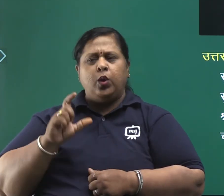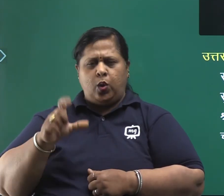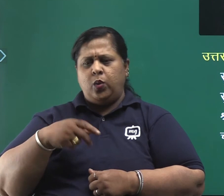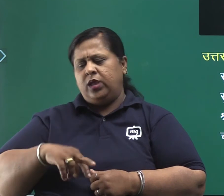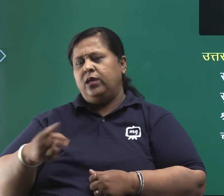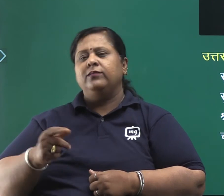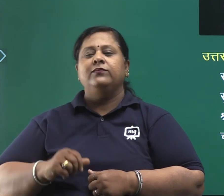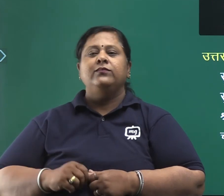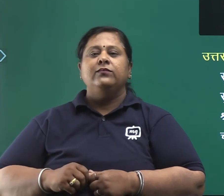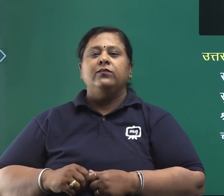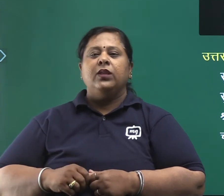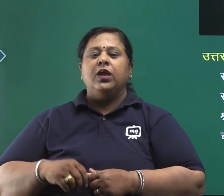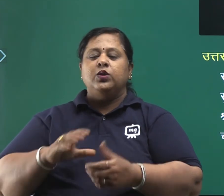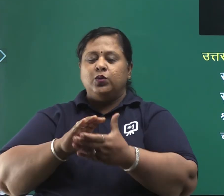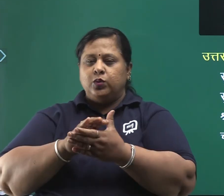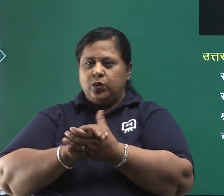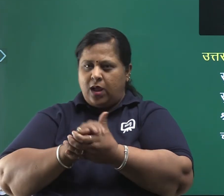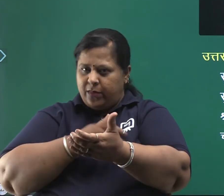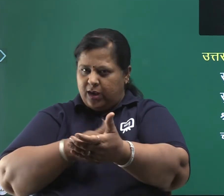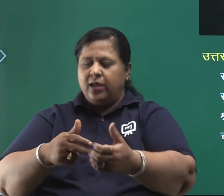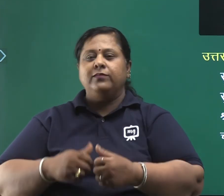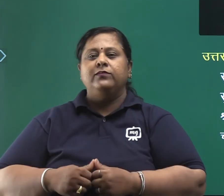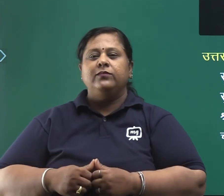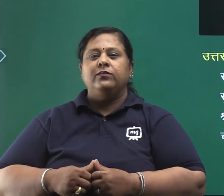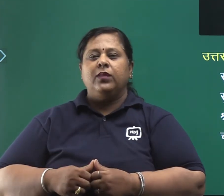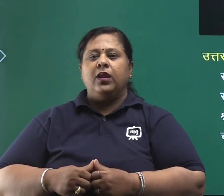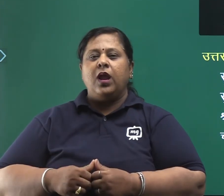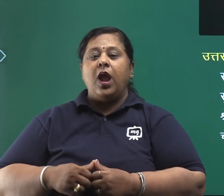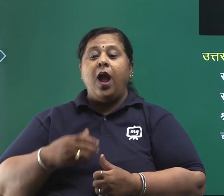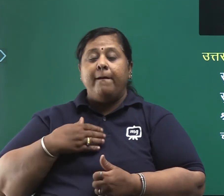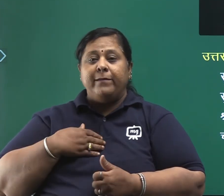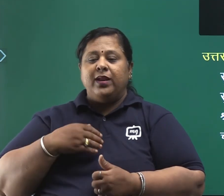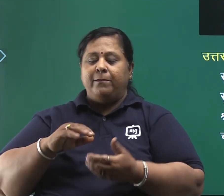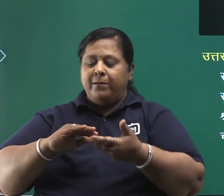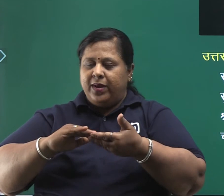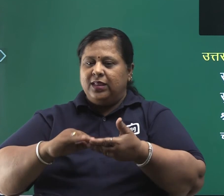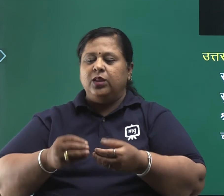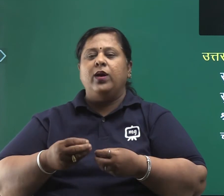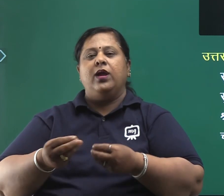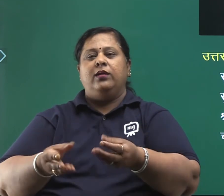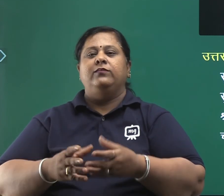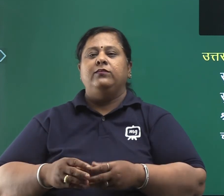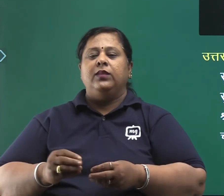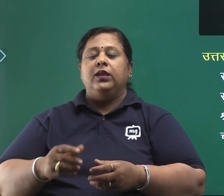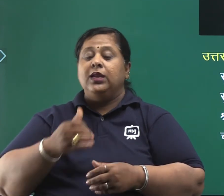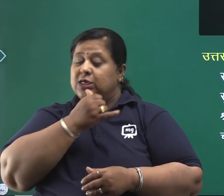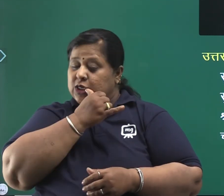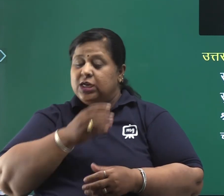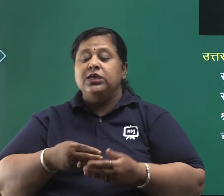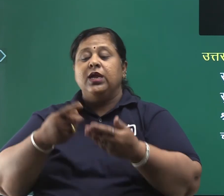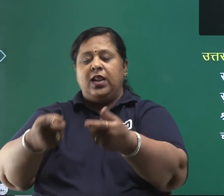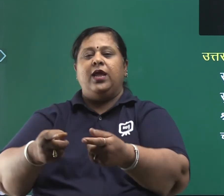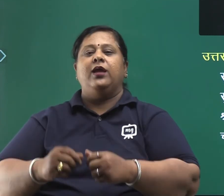क्योंकि सुदामा ने अपनी पत्नी द्वारा श्री कृष्ण के